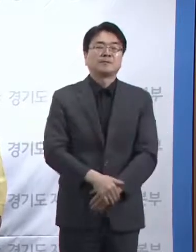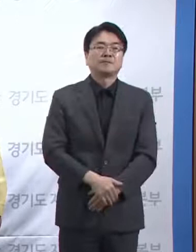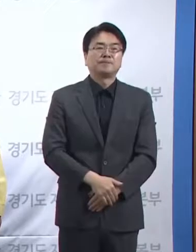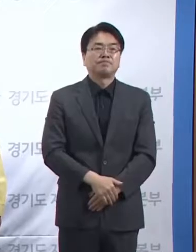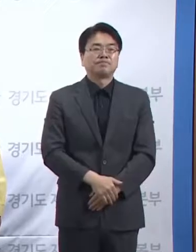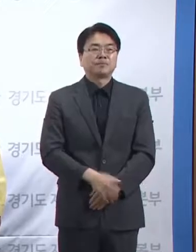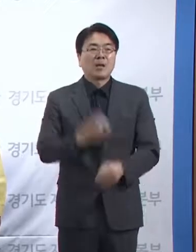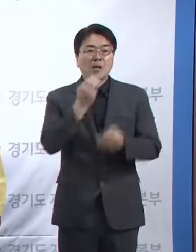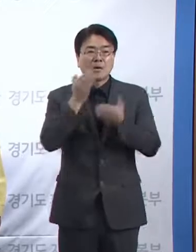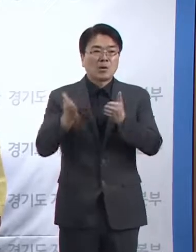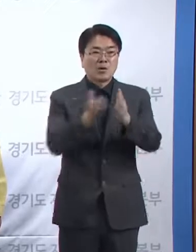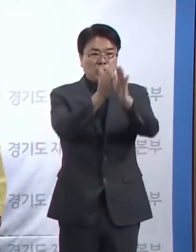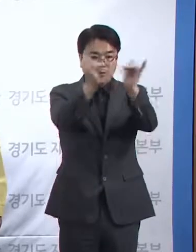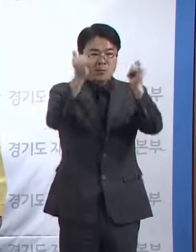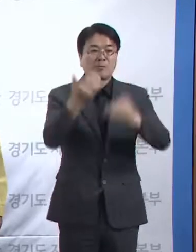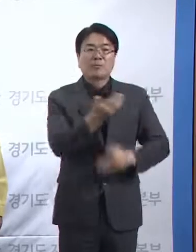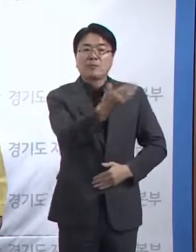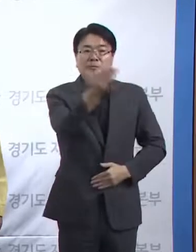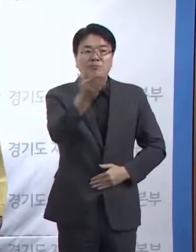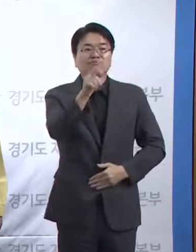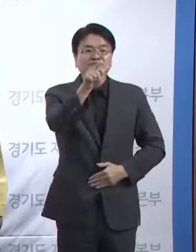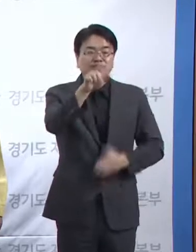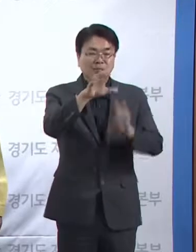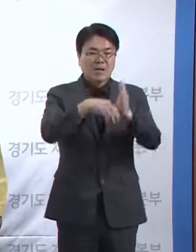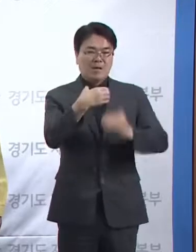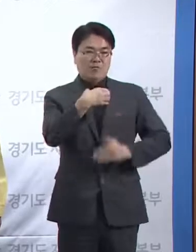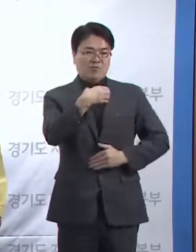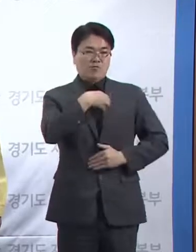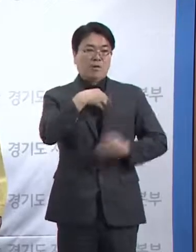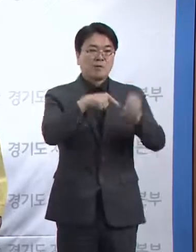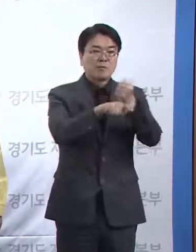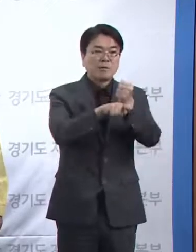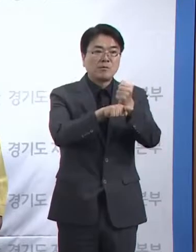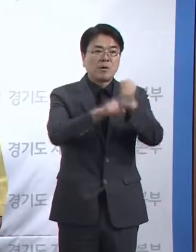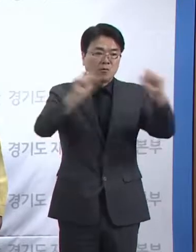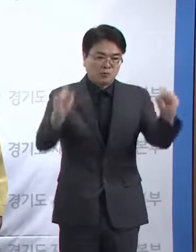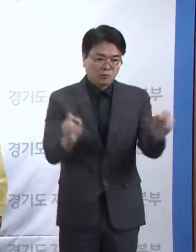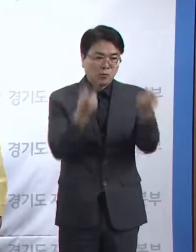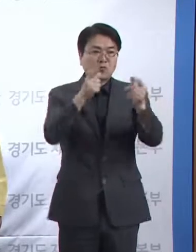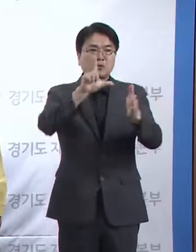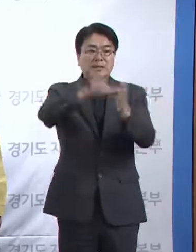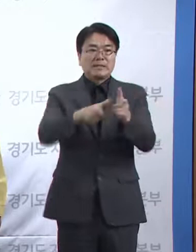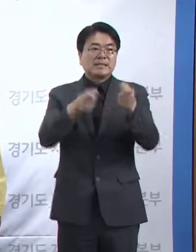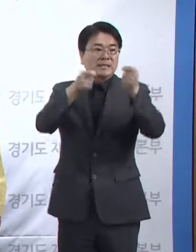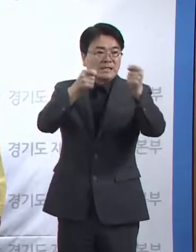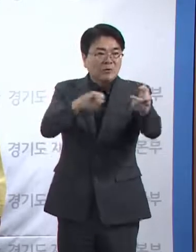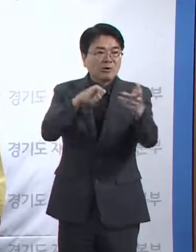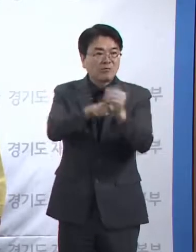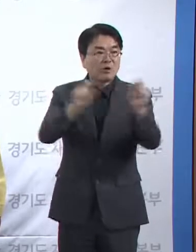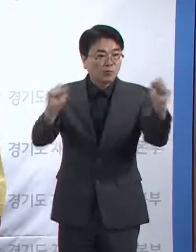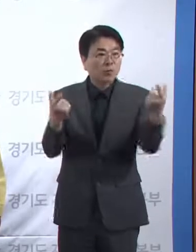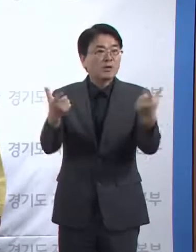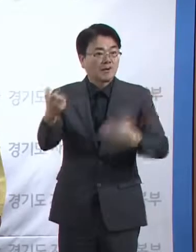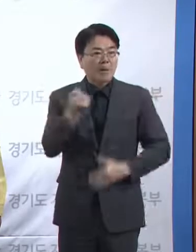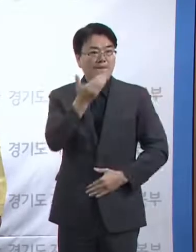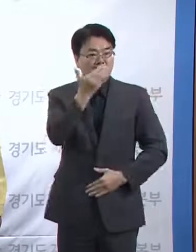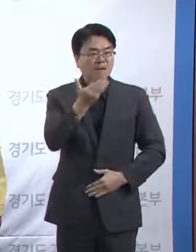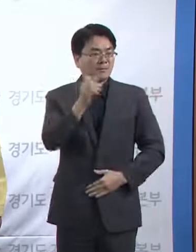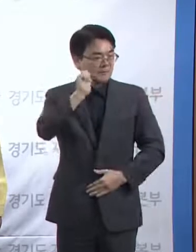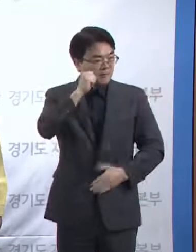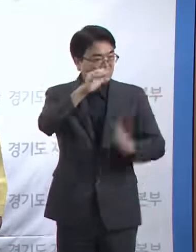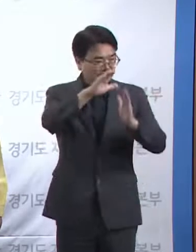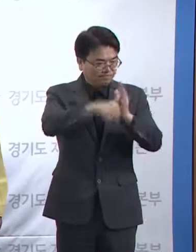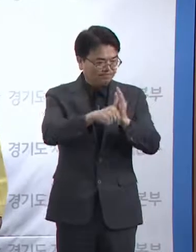그러나 도민 여러분, 위기는 기회입니다. 어려운 때일수록 평시에는 감히